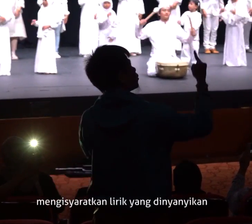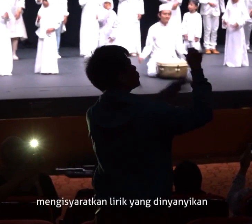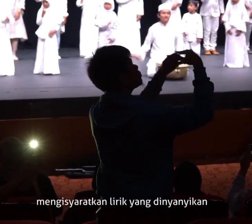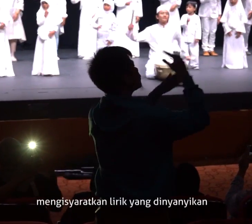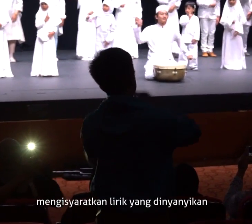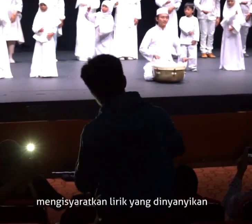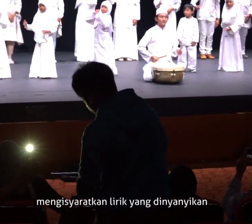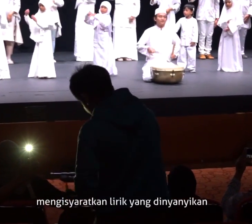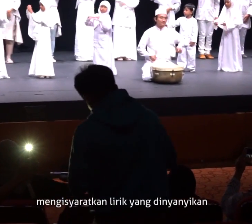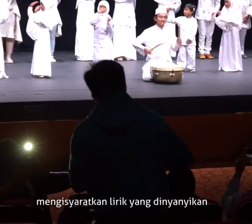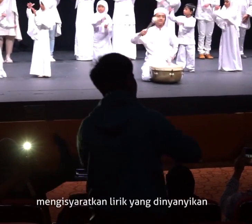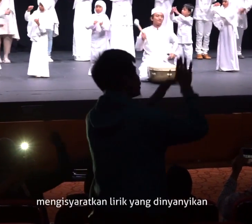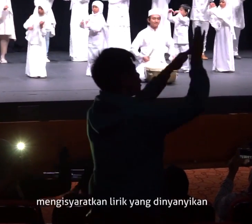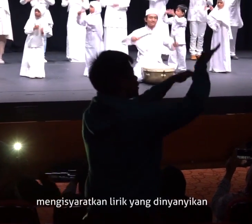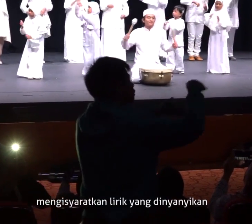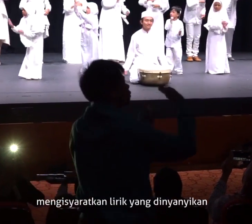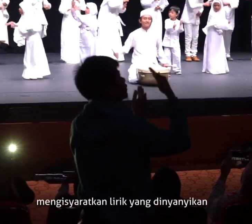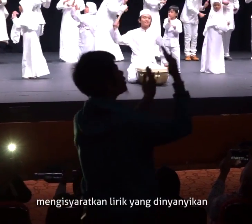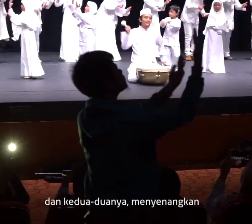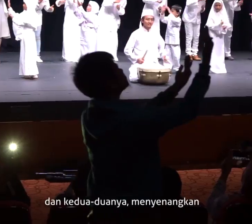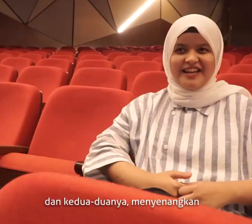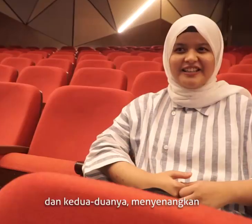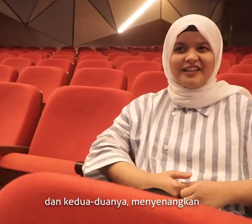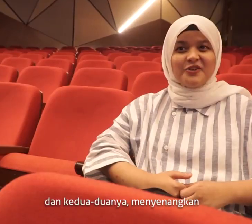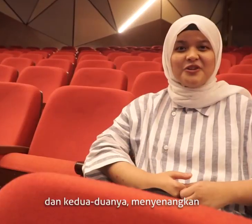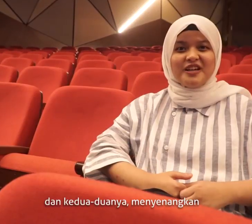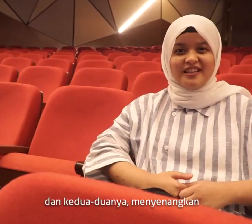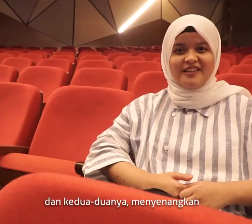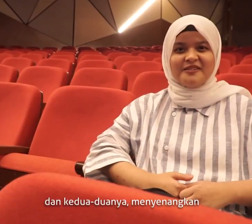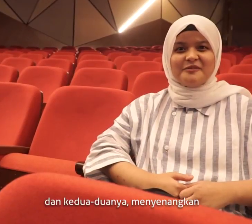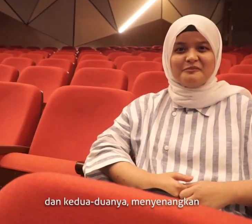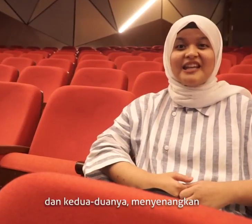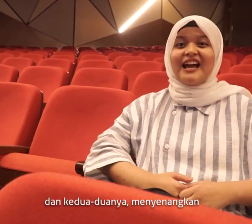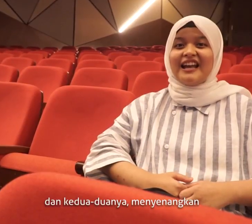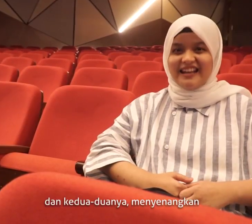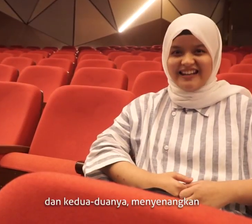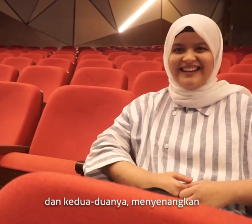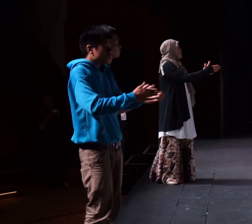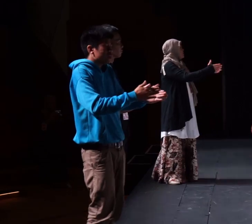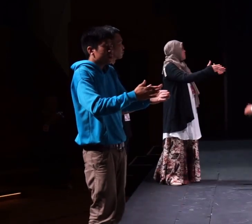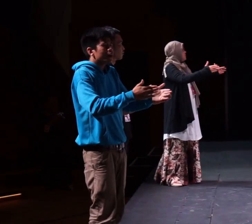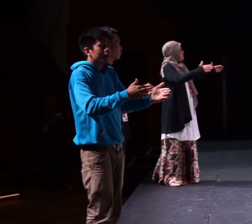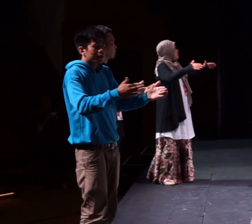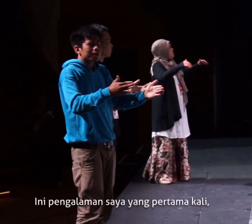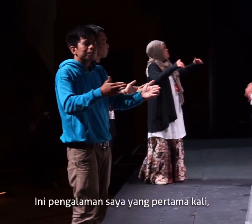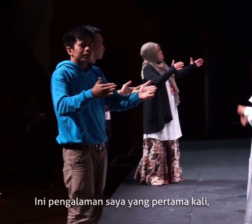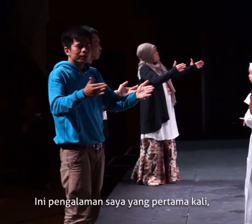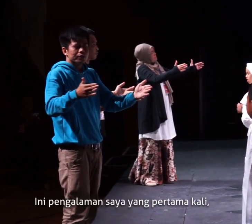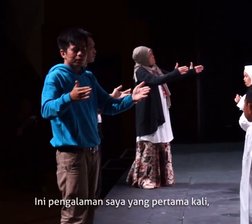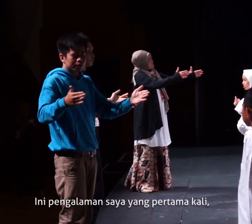mengisyaratkan lirik yang dinyanyikan, dan kedua-duanya menyenangkan. Ini pengalaman